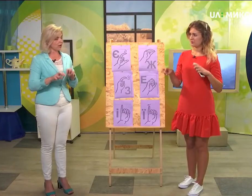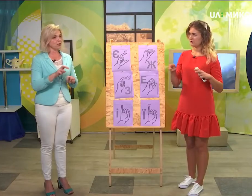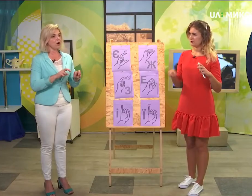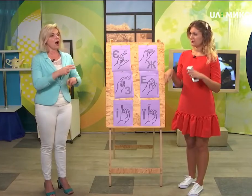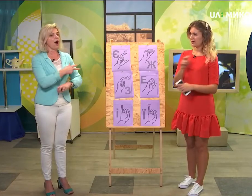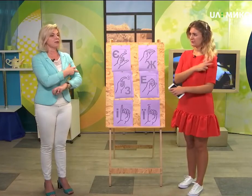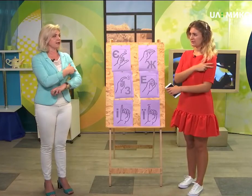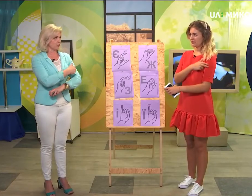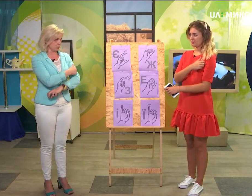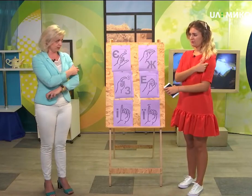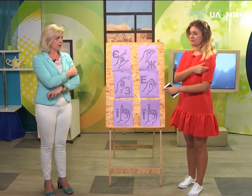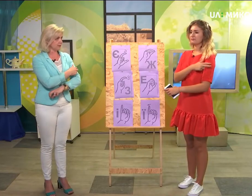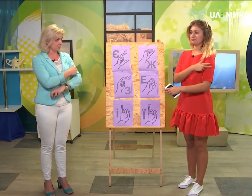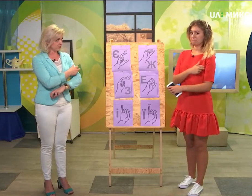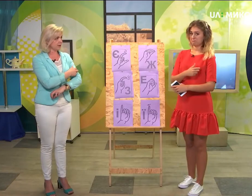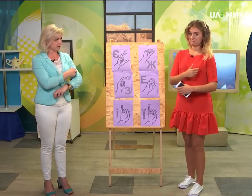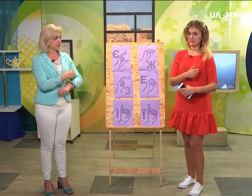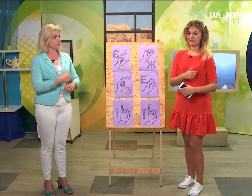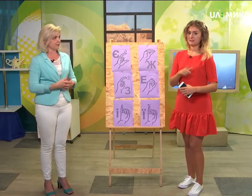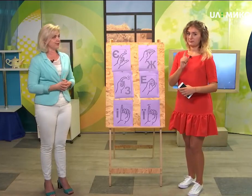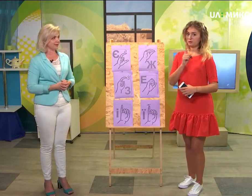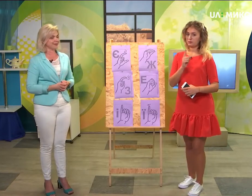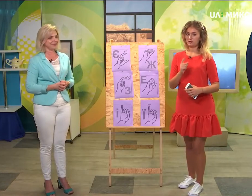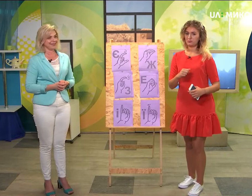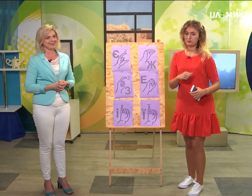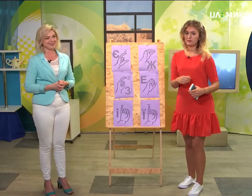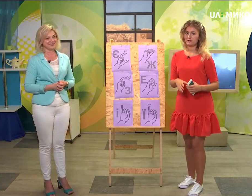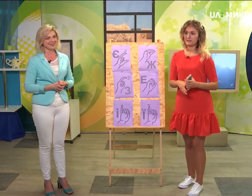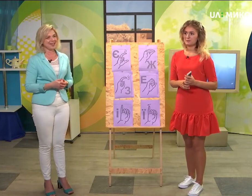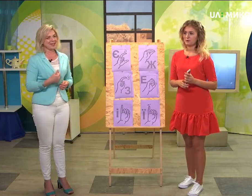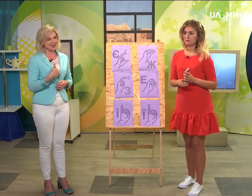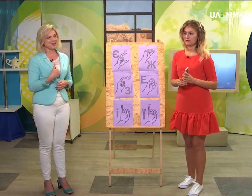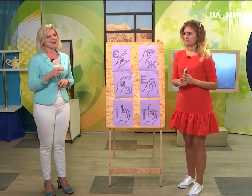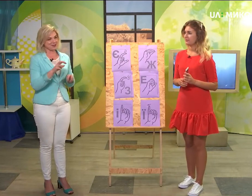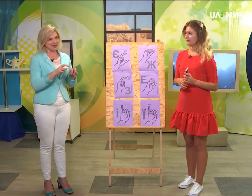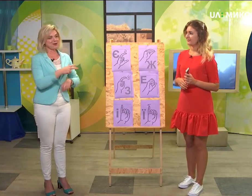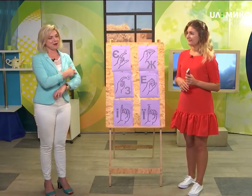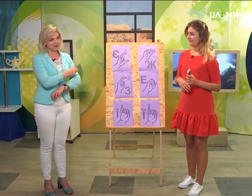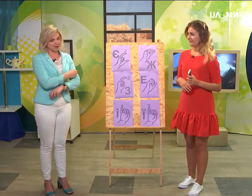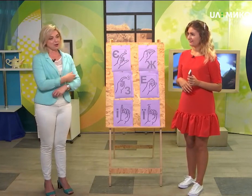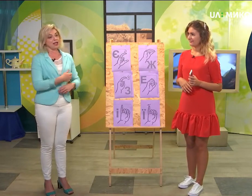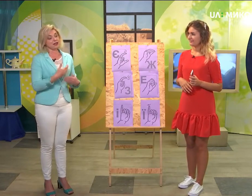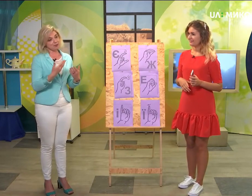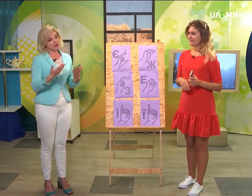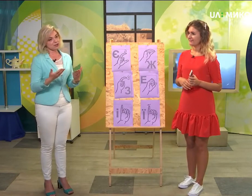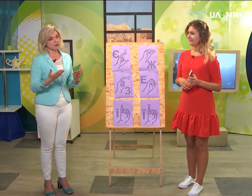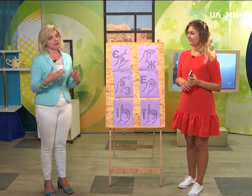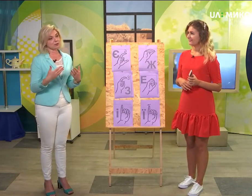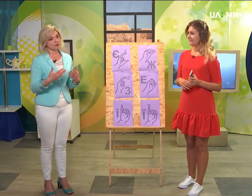шукаю аптеку. Так, аптеку. Так, запам'ятовувати, тому що дійсно людям... Я шукаю аптеку. І ви показуєте,